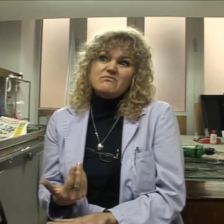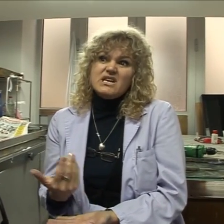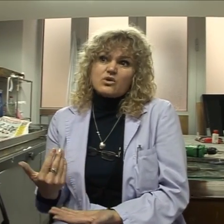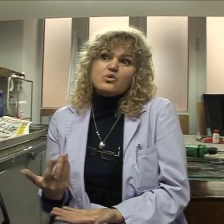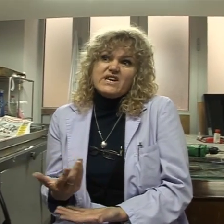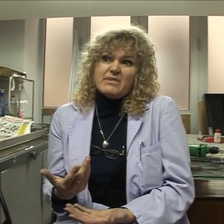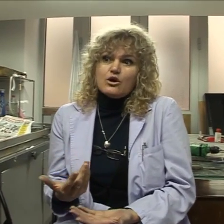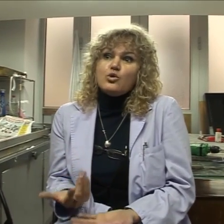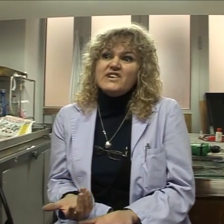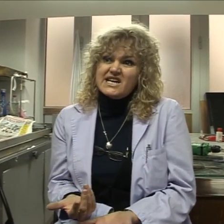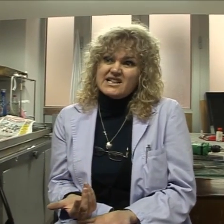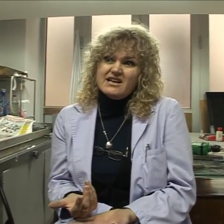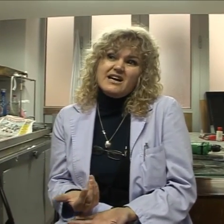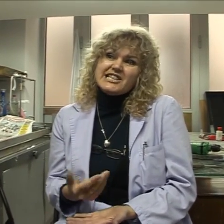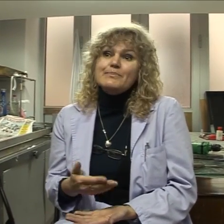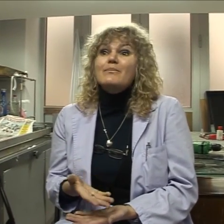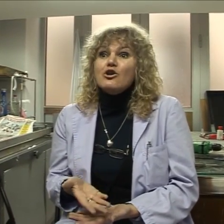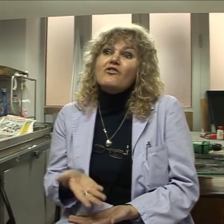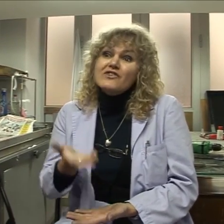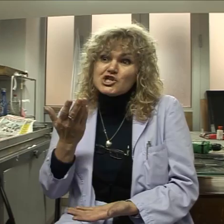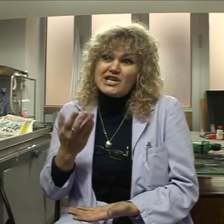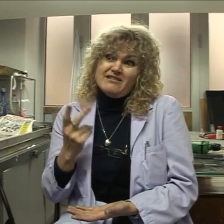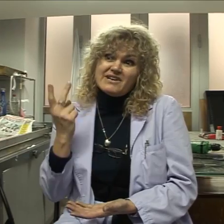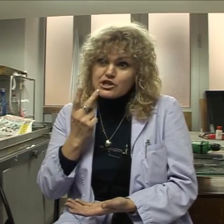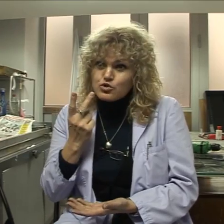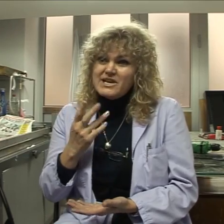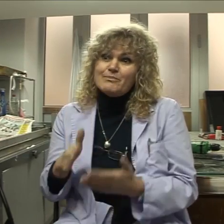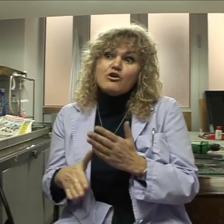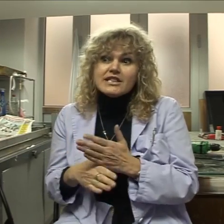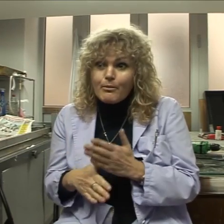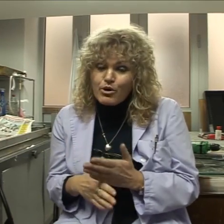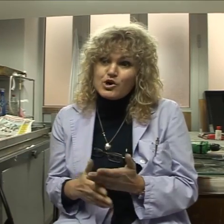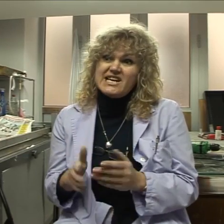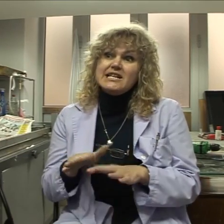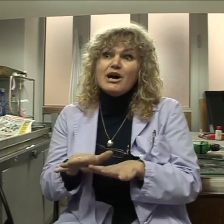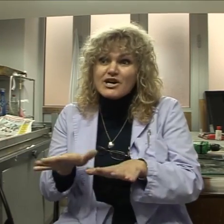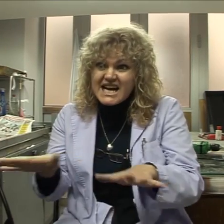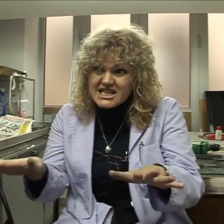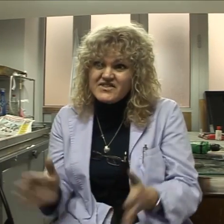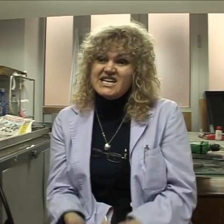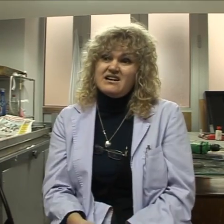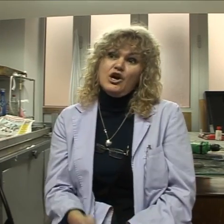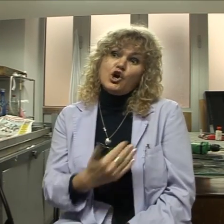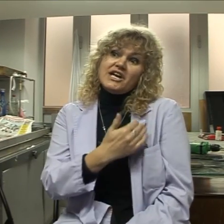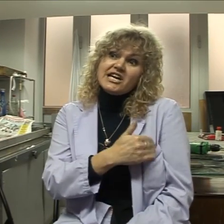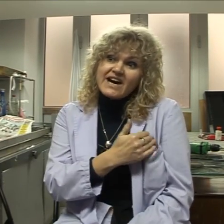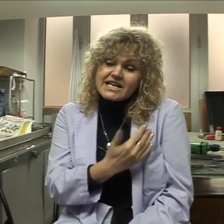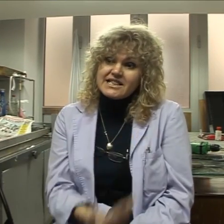mi kluvi malo uvrijeti. Treba malo više razumije, malo da pomogne, da malo razvija o